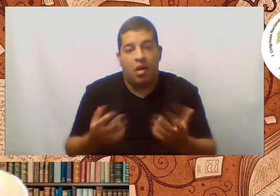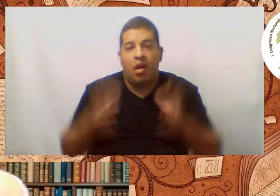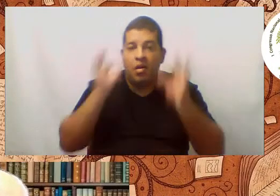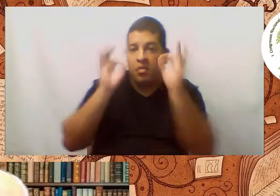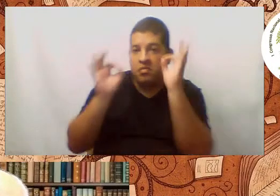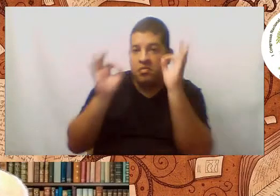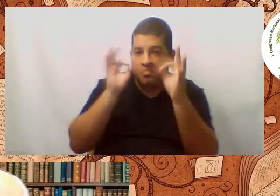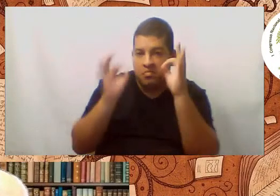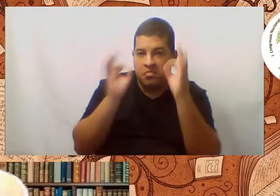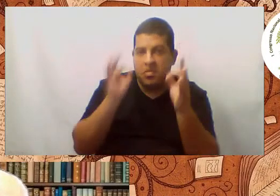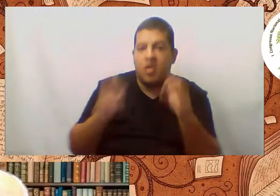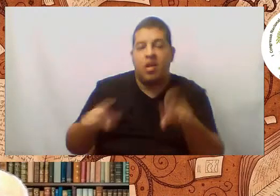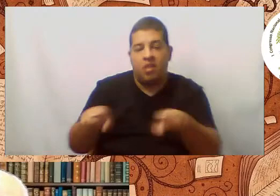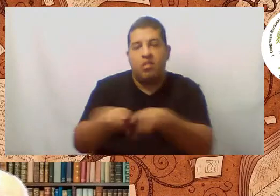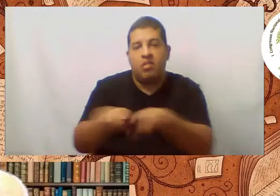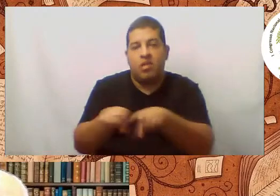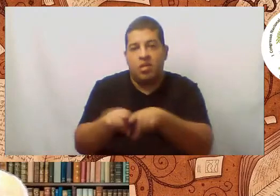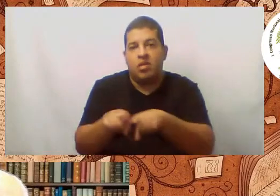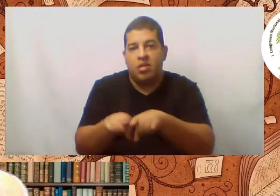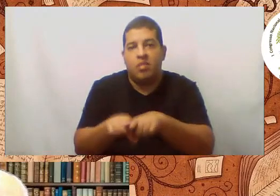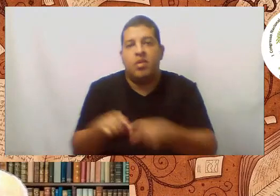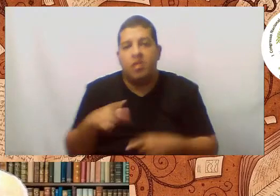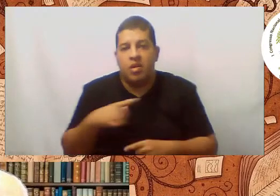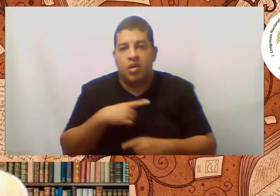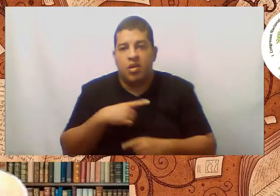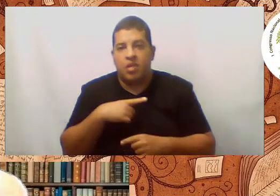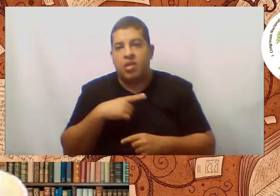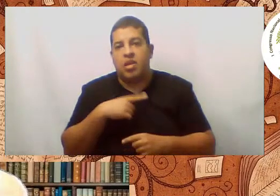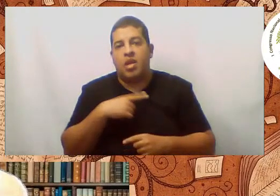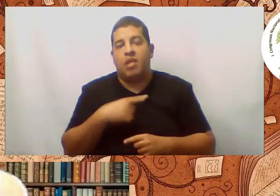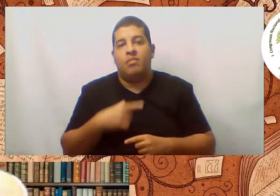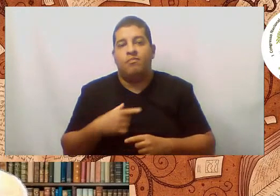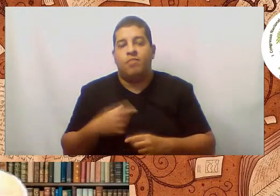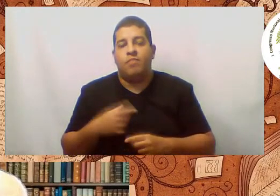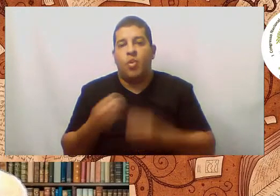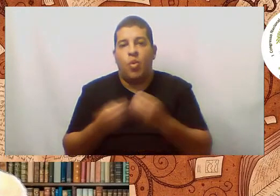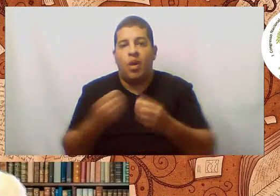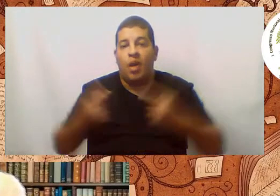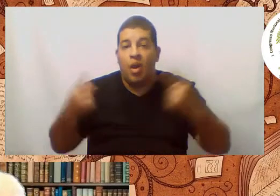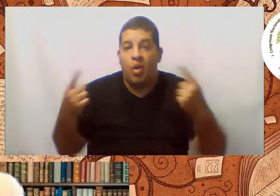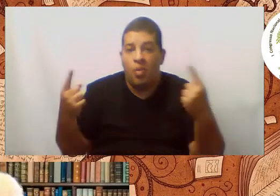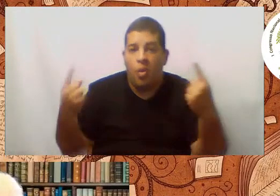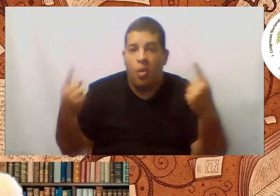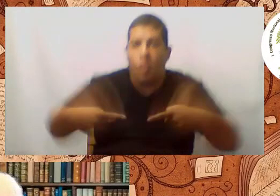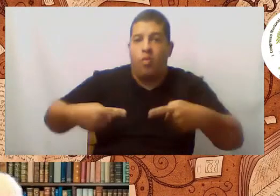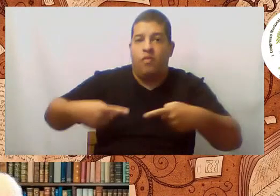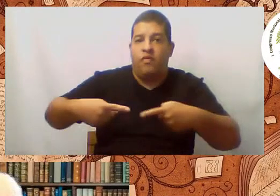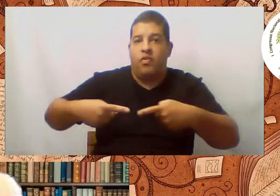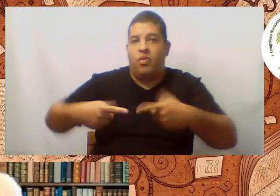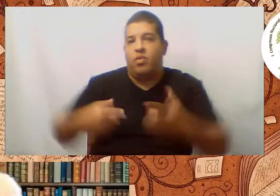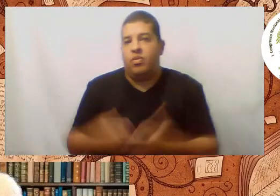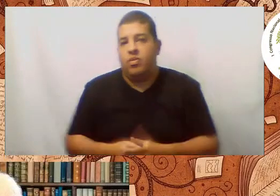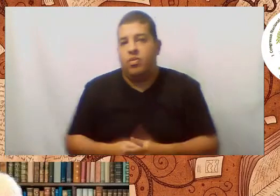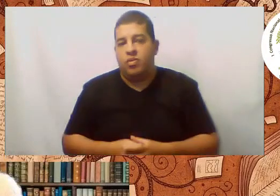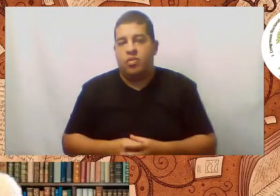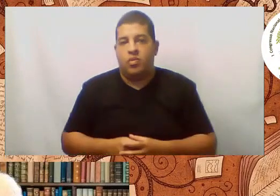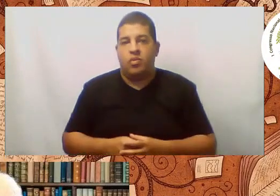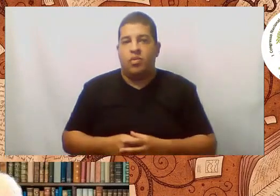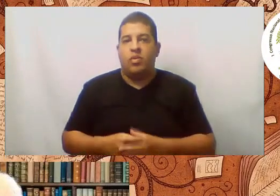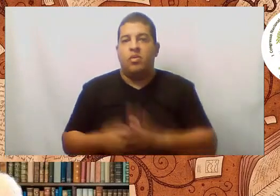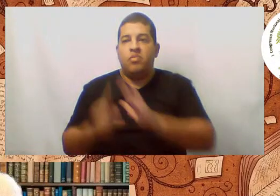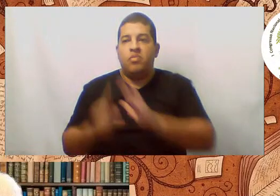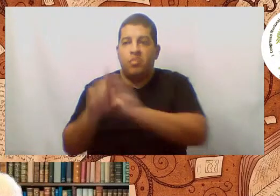hoje sacudida, né, de ter que se confrontar, né, com a colocação em questão